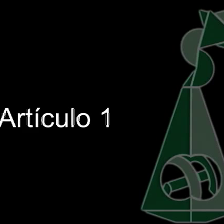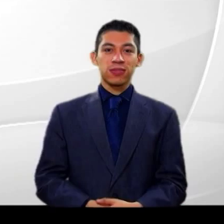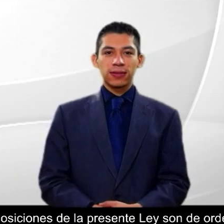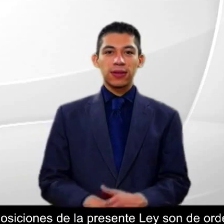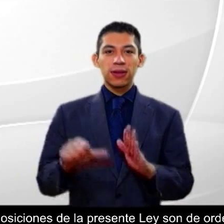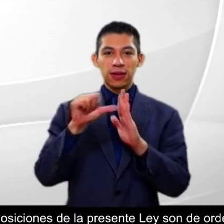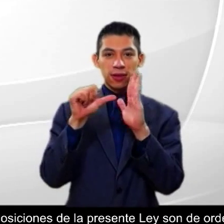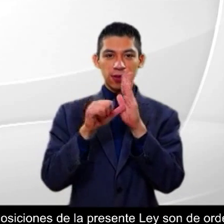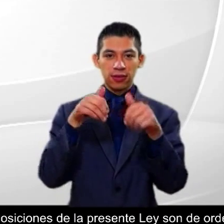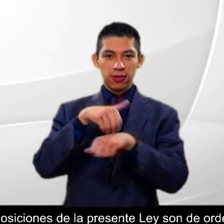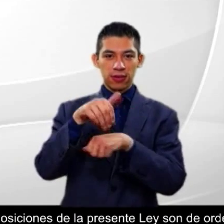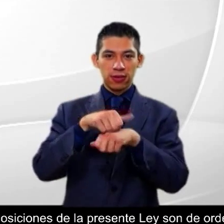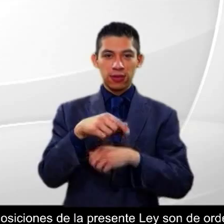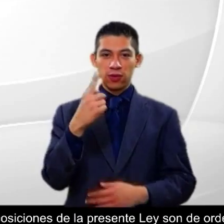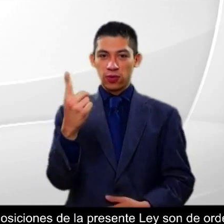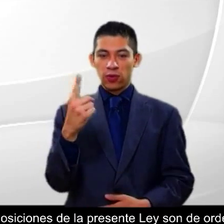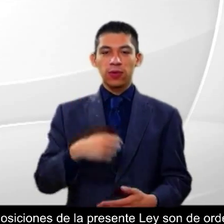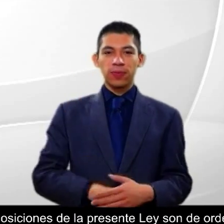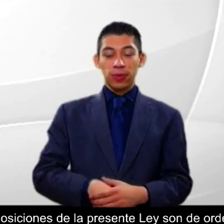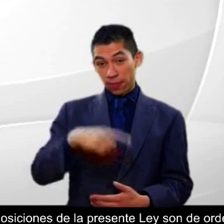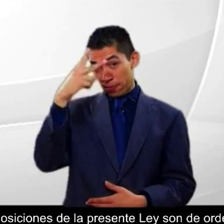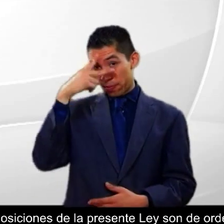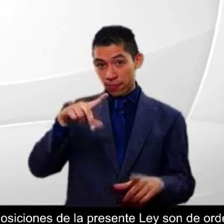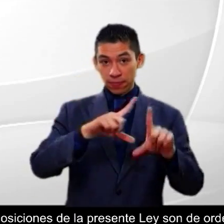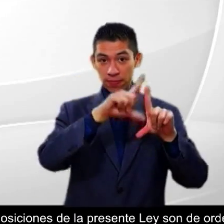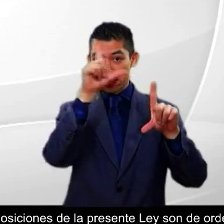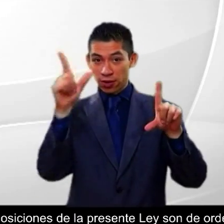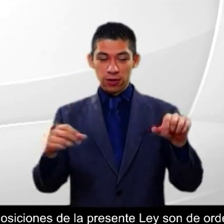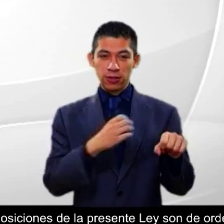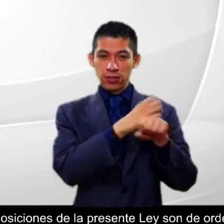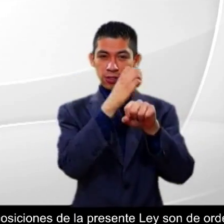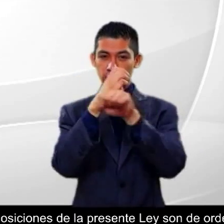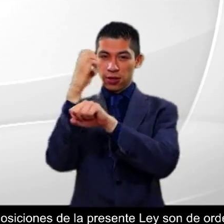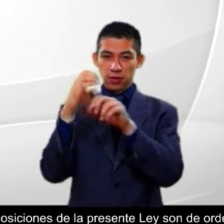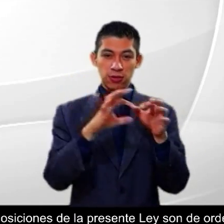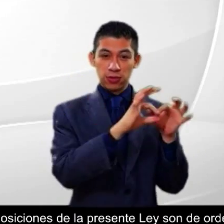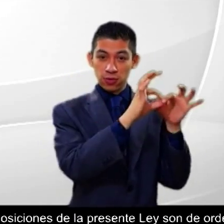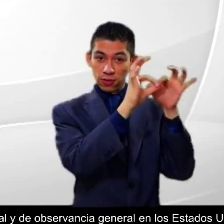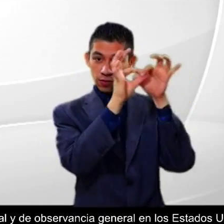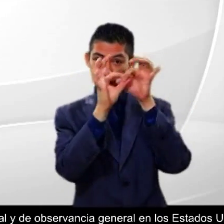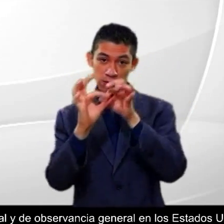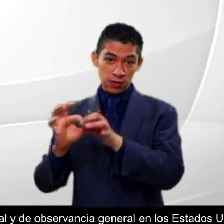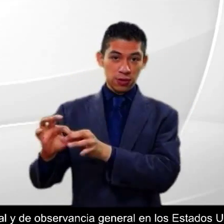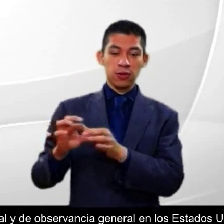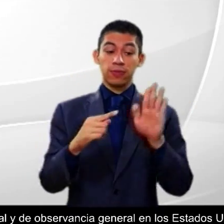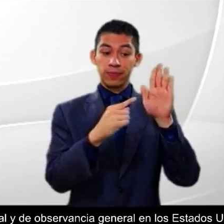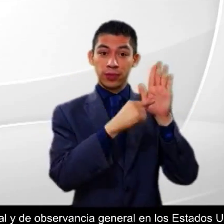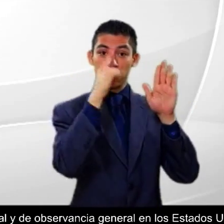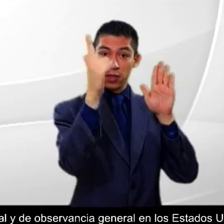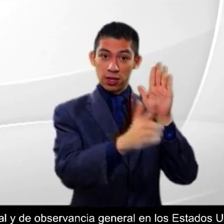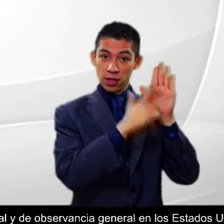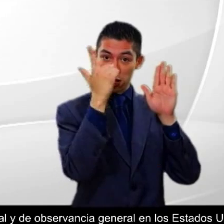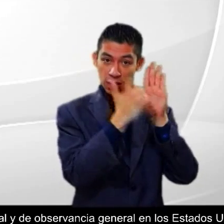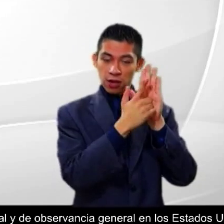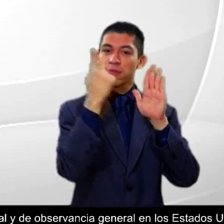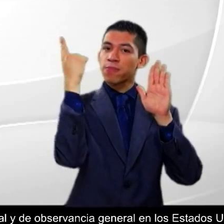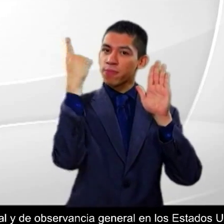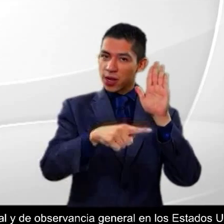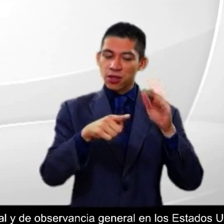Artículo 1 Las disposiciones de la presente ley son de orden público, de interés social y de observancia general